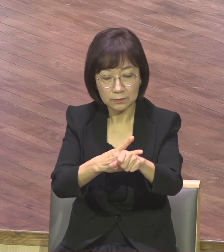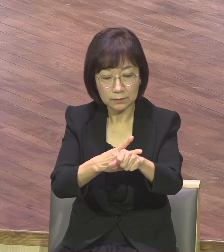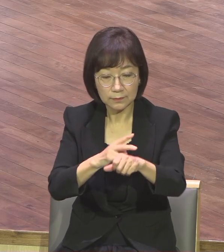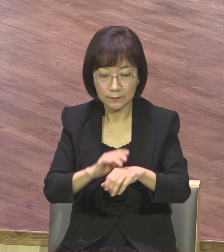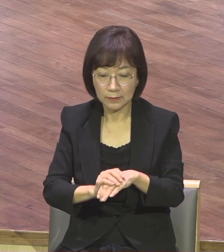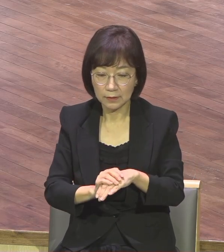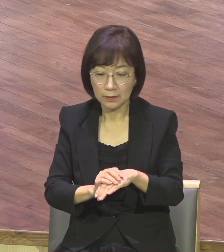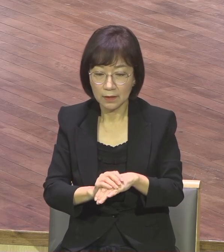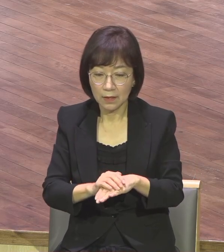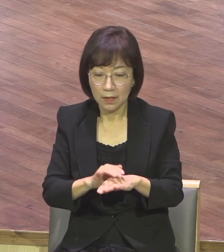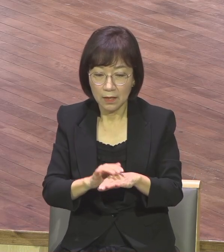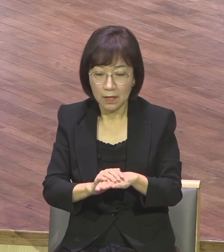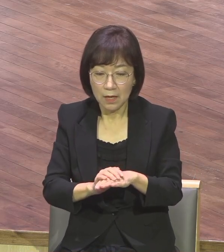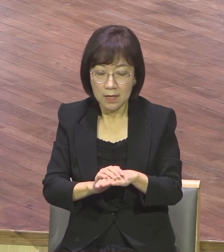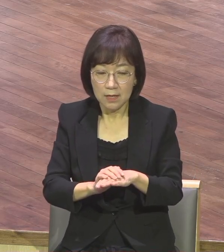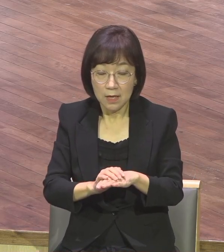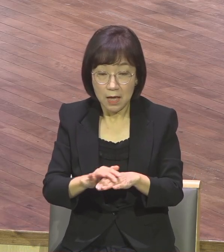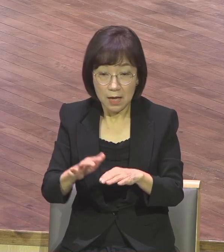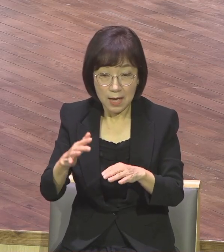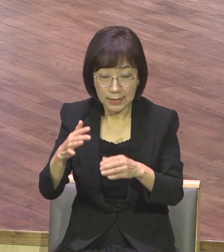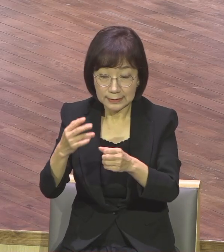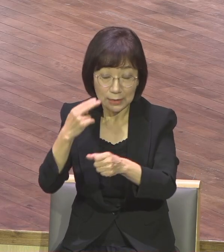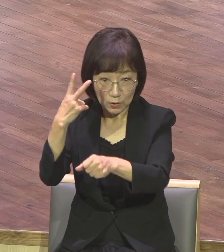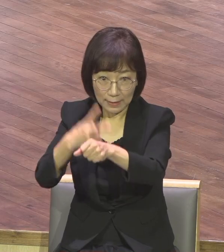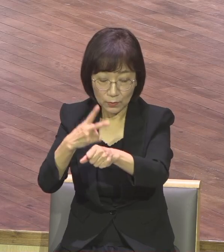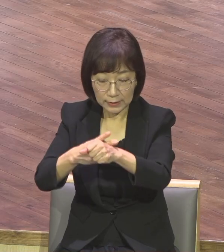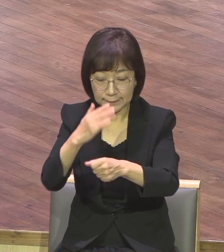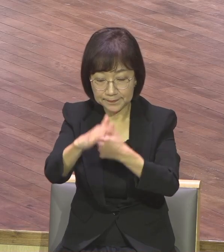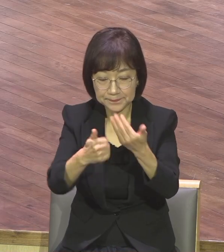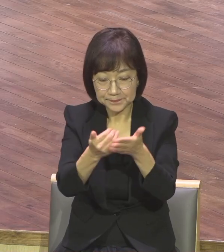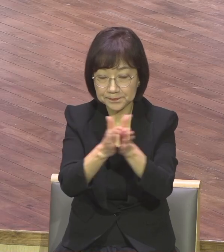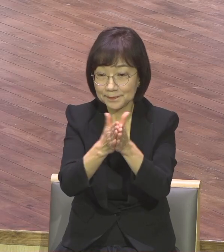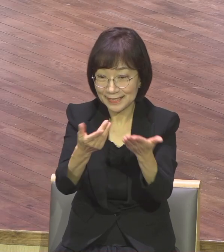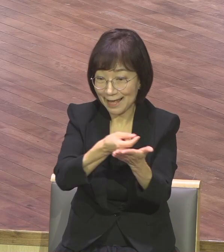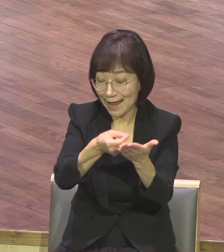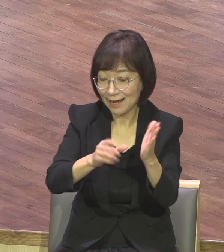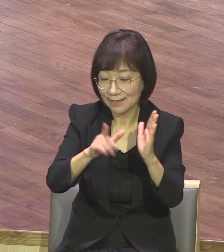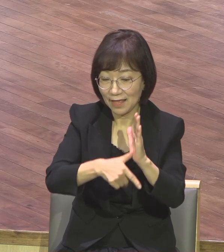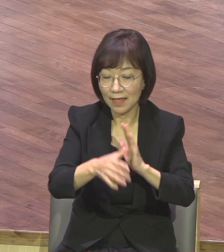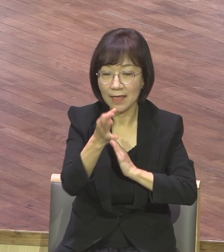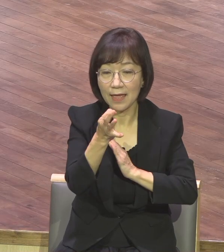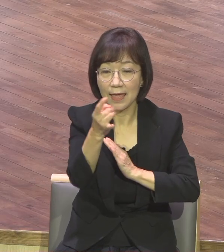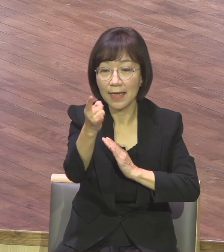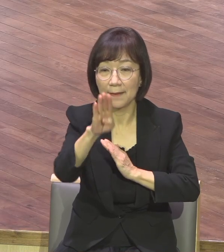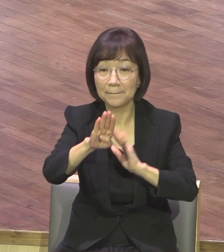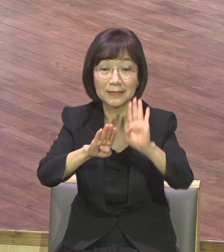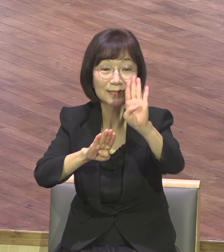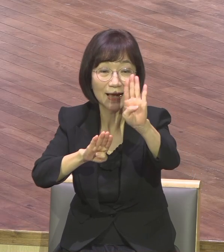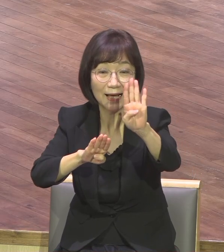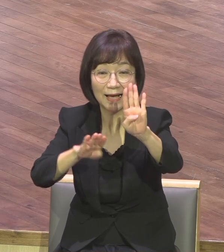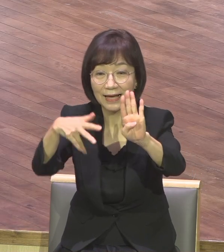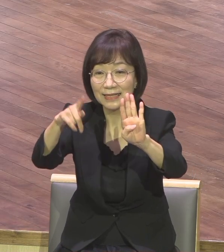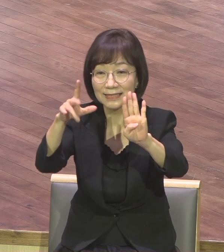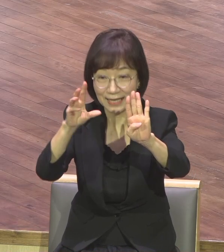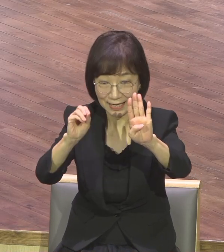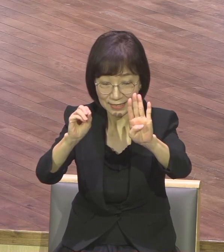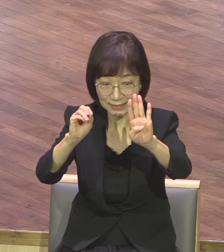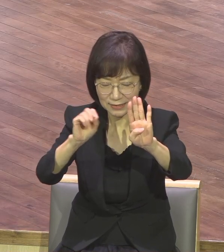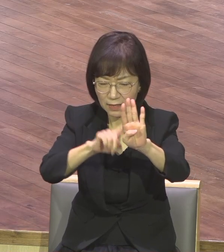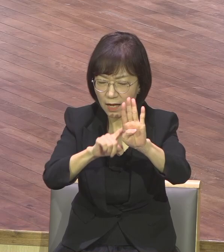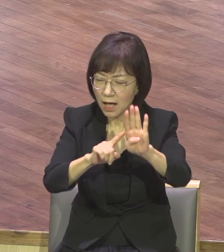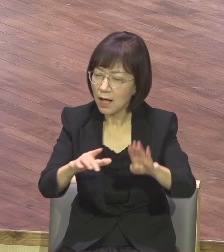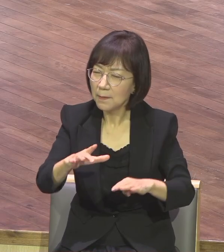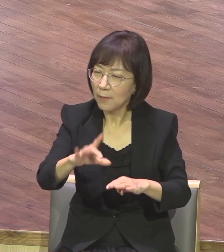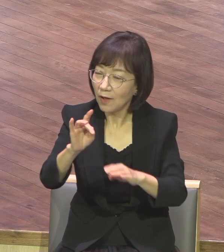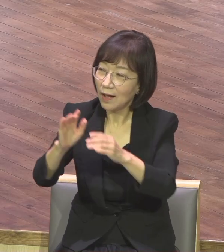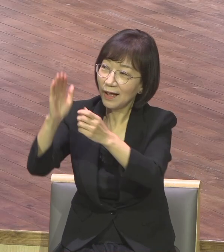영적 진리 실천편을 시작하면서 에베소 4장의 말씀을 통해서 먼저 하나님께서 우리를